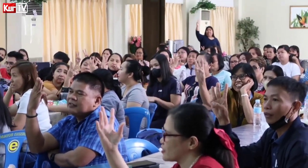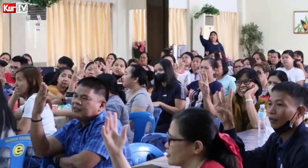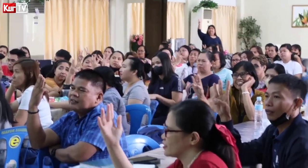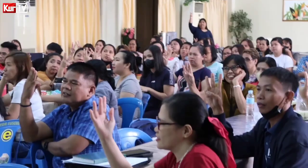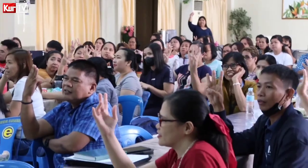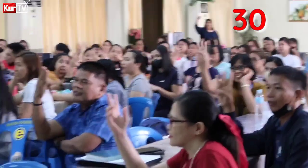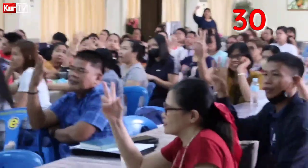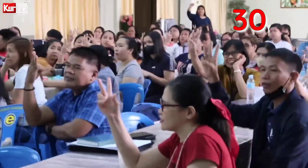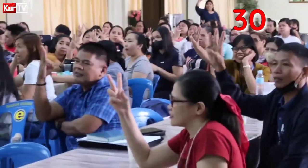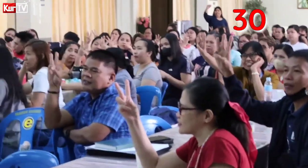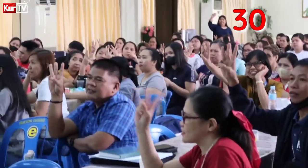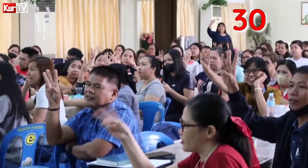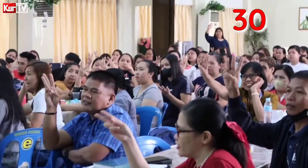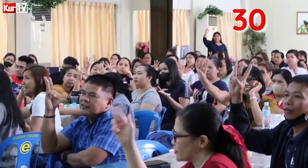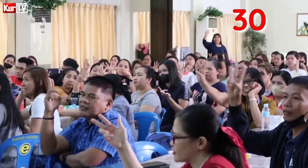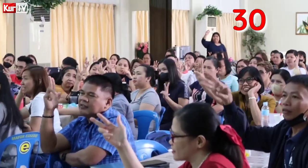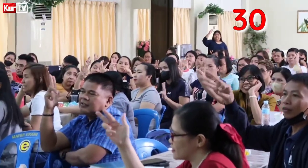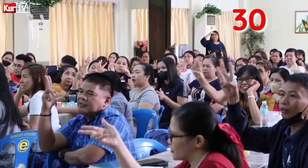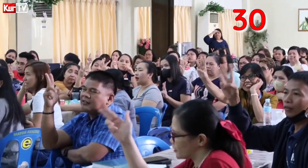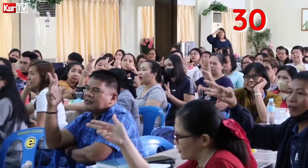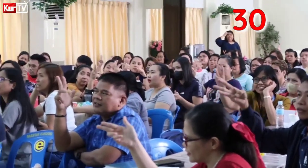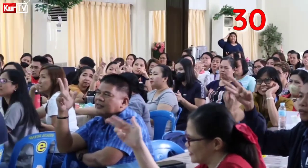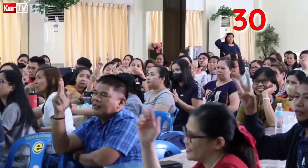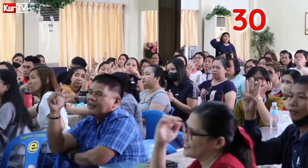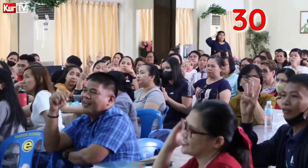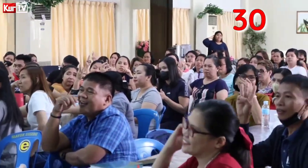Oh, 6 po mas 30 kasi ito rin sa mga kaya pang baby.